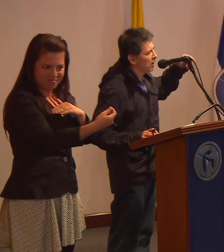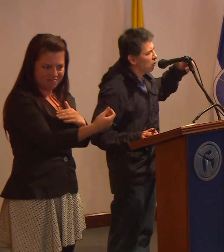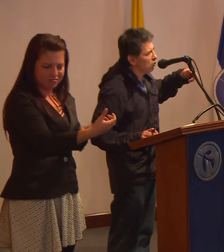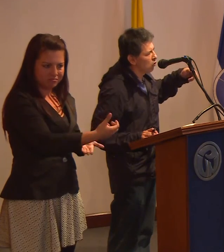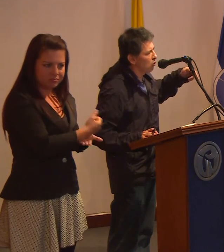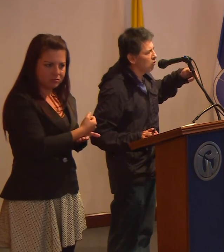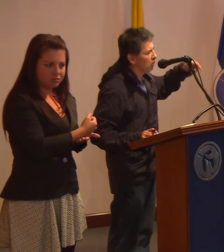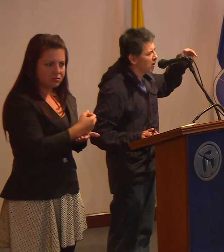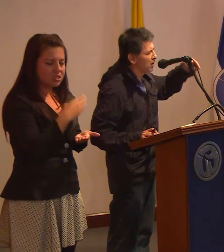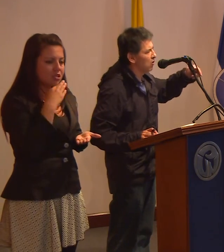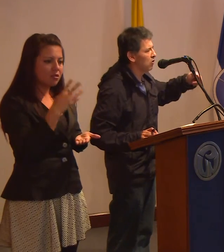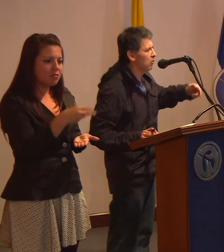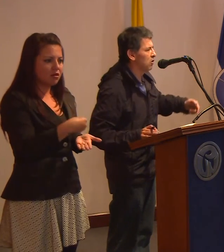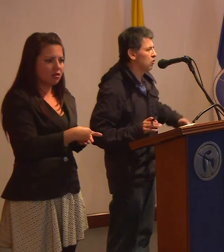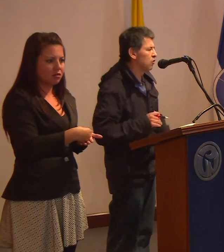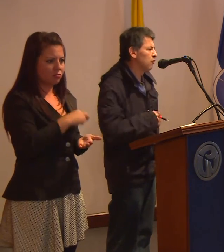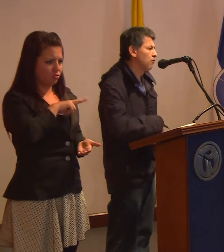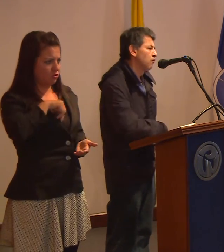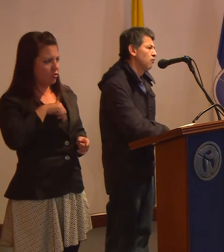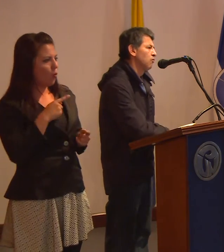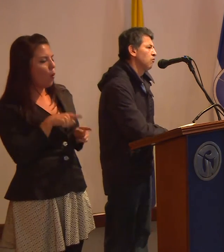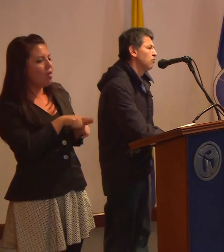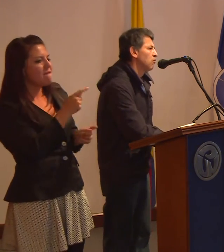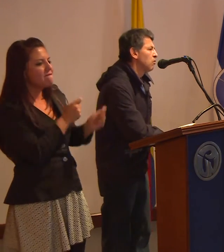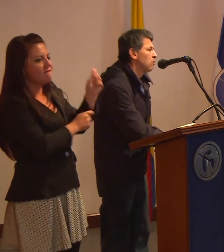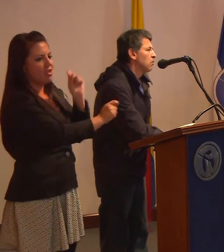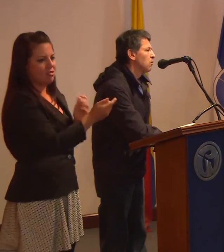debemos hacer nosotros vendiendo servicios.